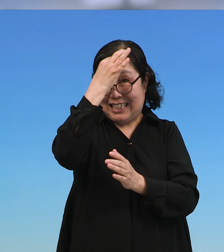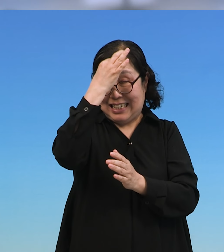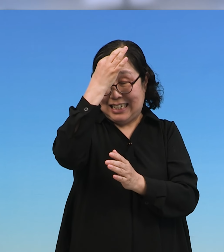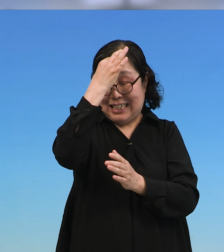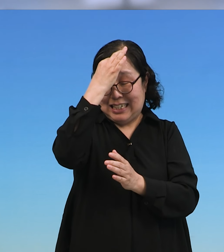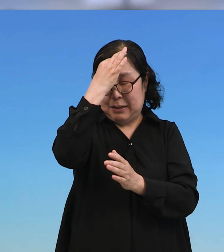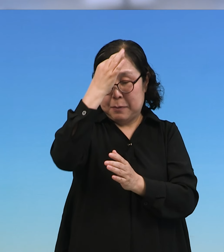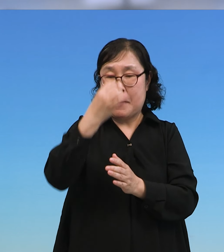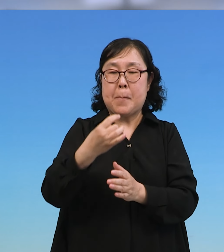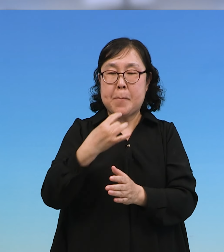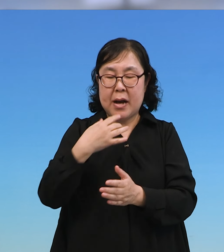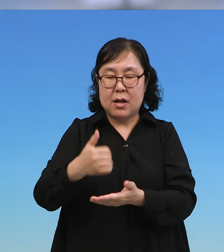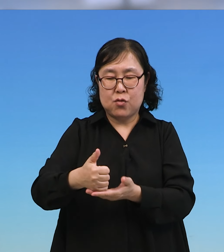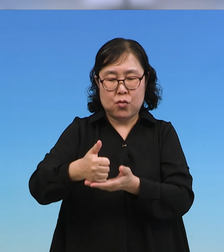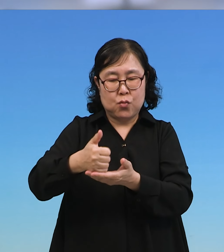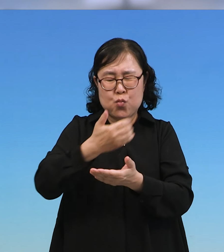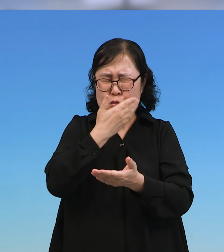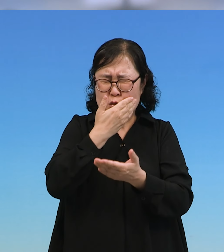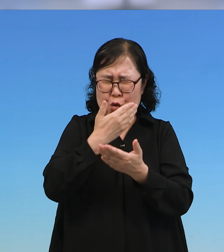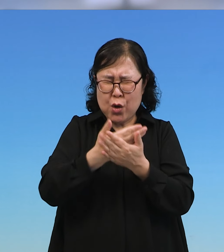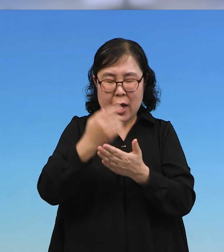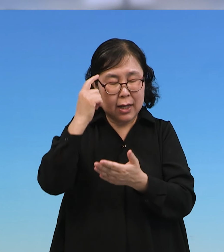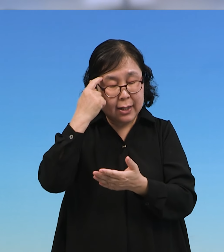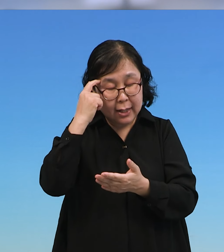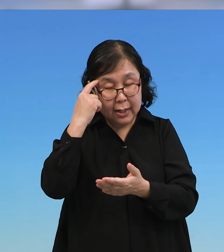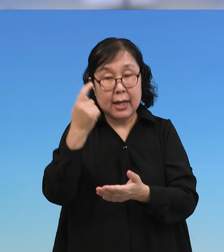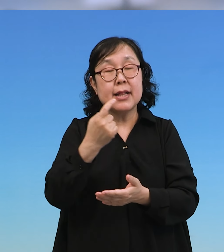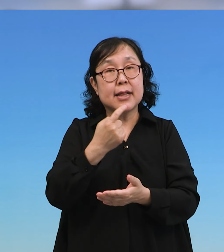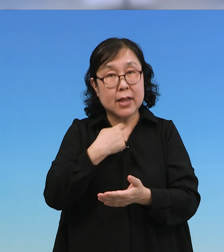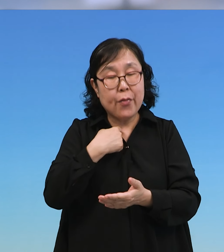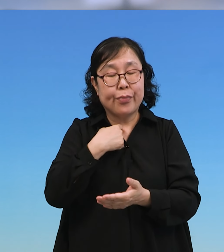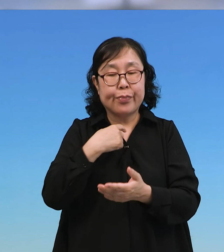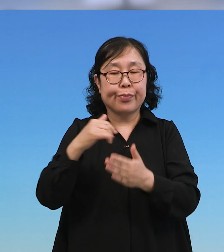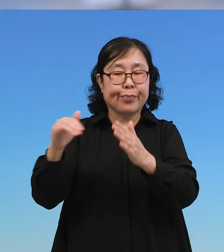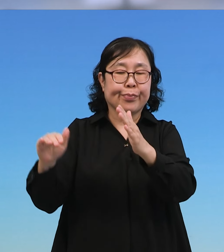엮이는 가정이었다, 그런 분석도 제가 하는 글을 봤거든요.